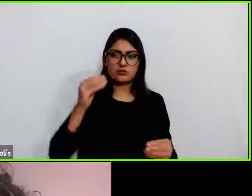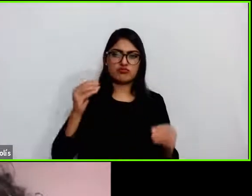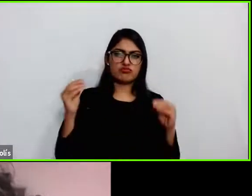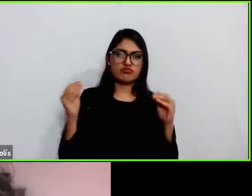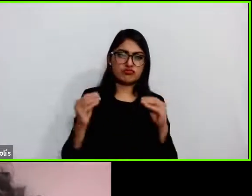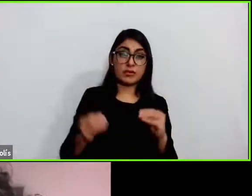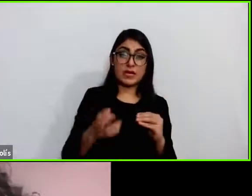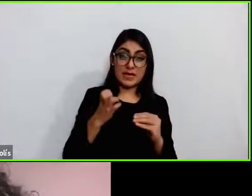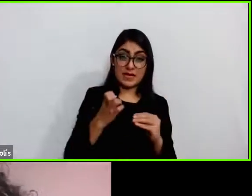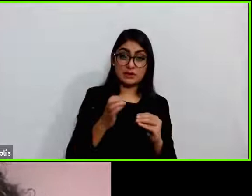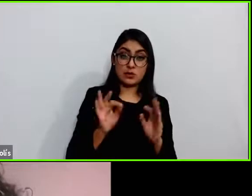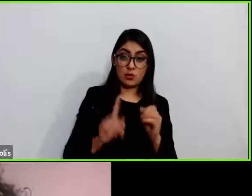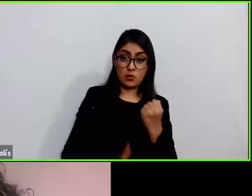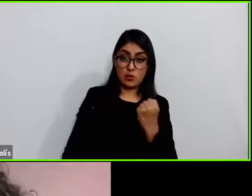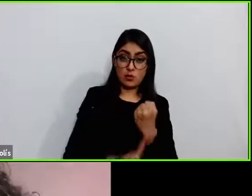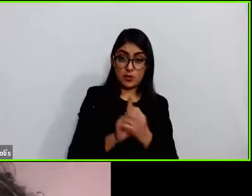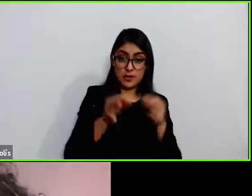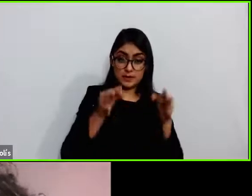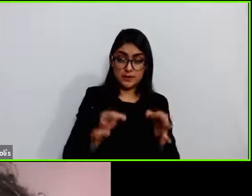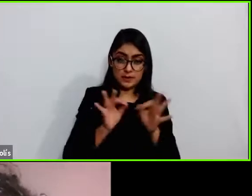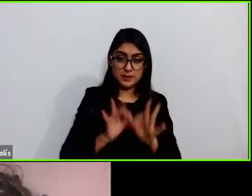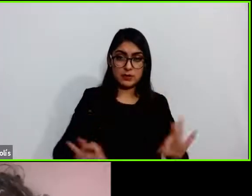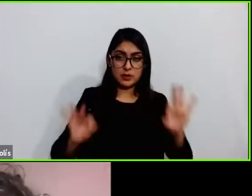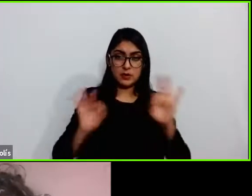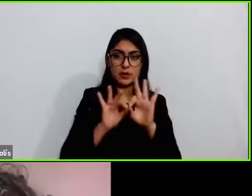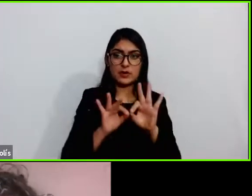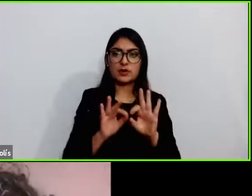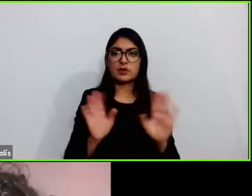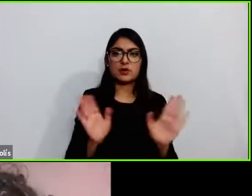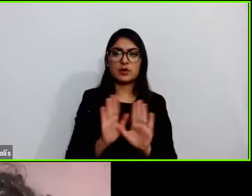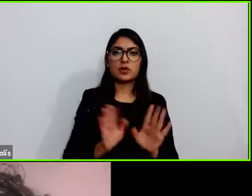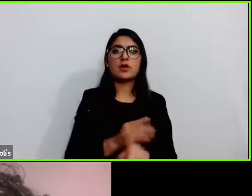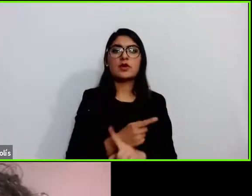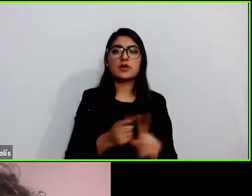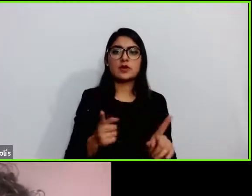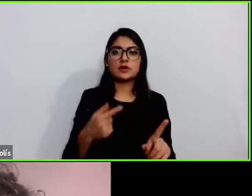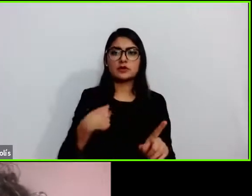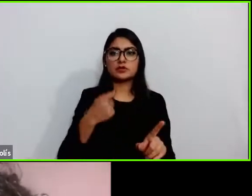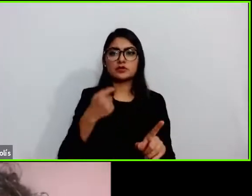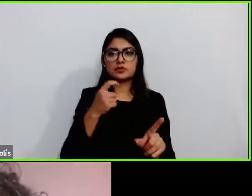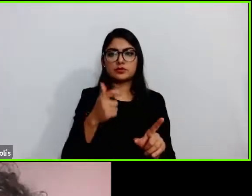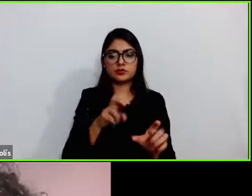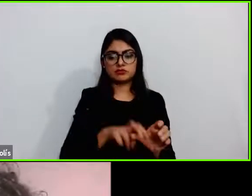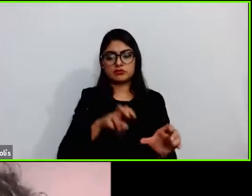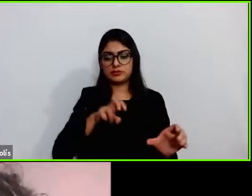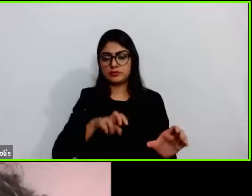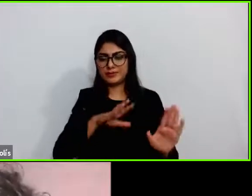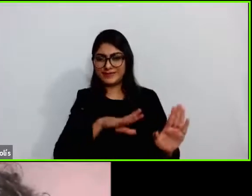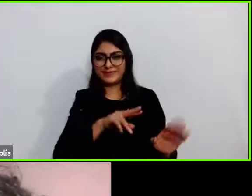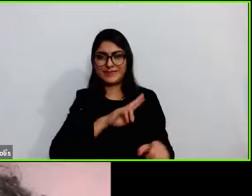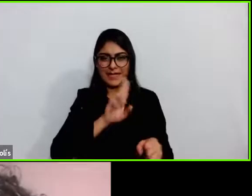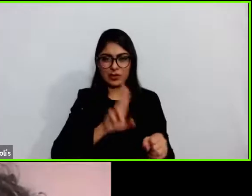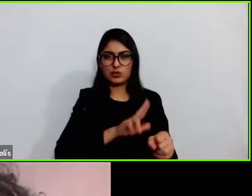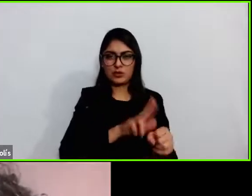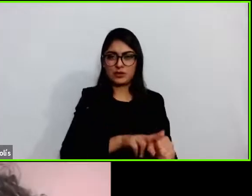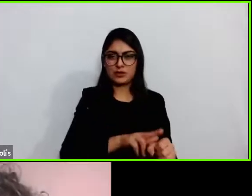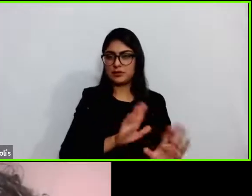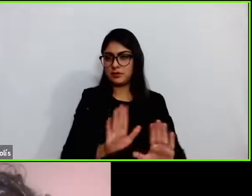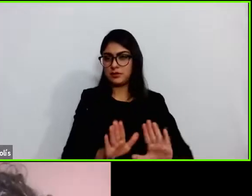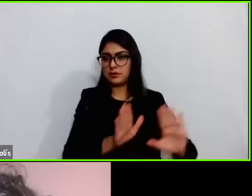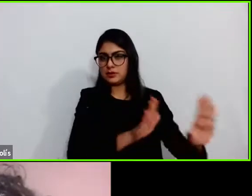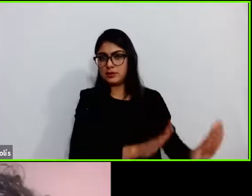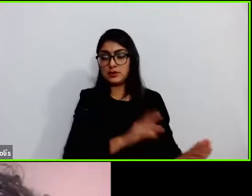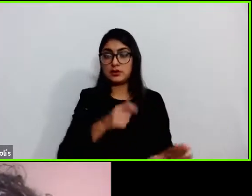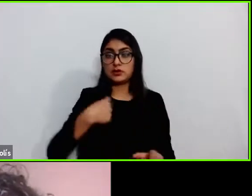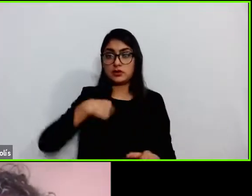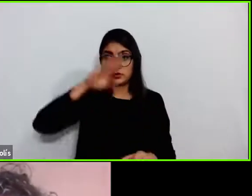que tener en cuenta que, y esto creo que es muy importante, digamos, yo me alejaría un poco de la concepción naturalista y pensaría que los derechos son luchas, son triunfos de